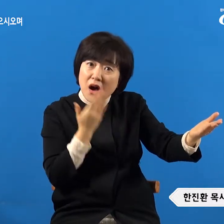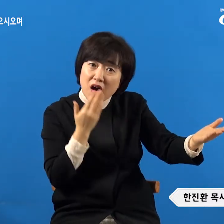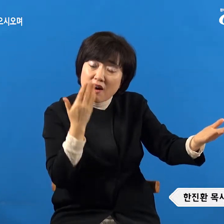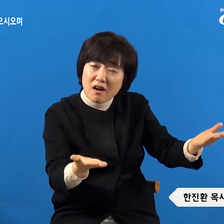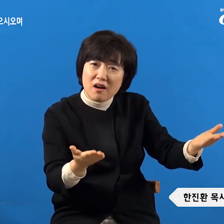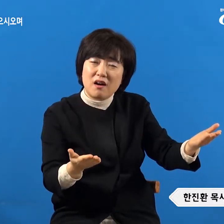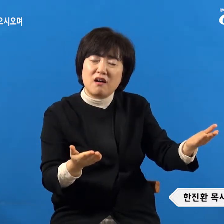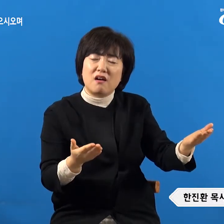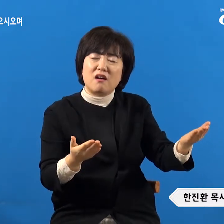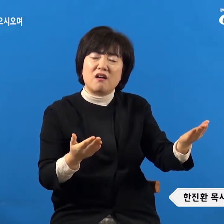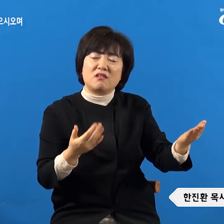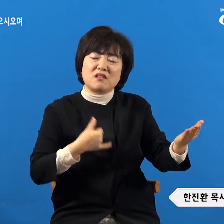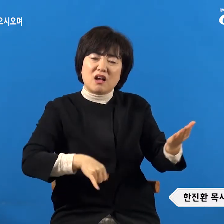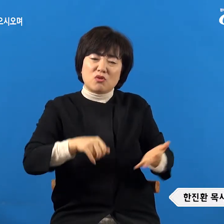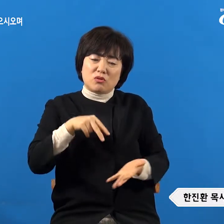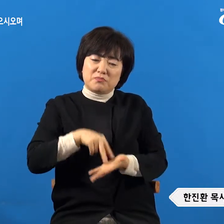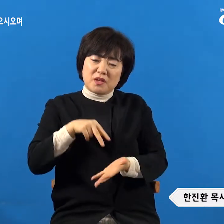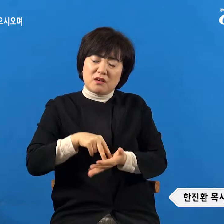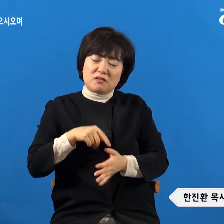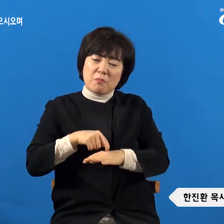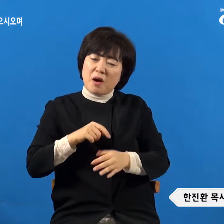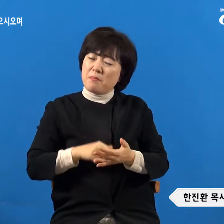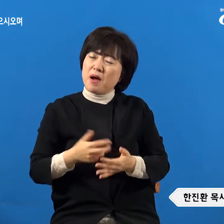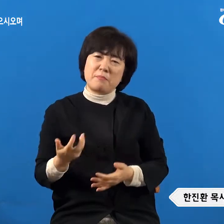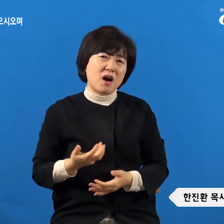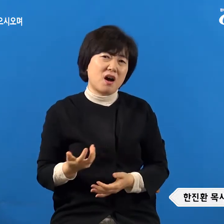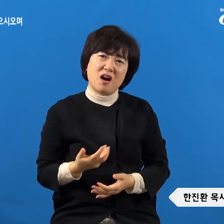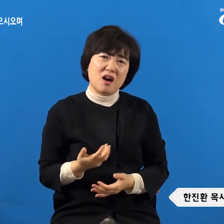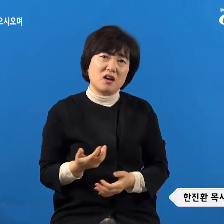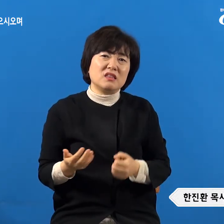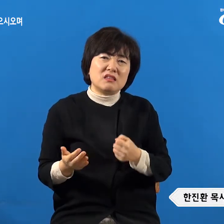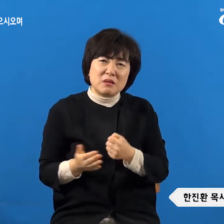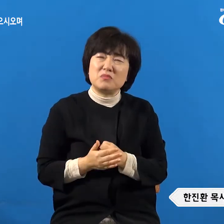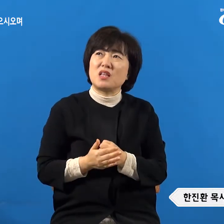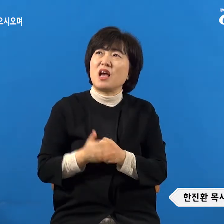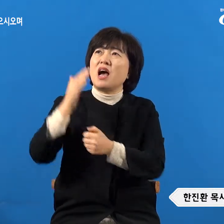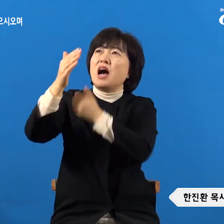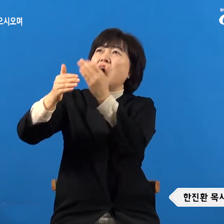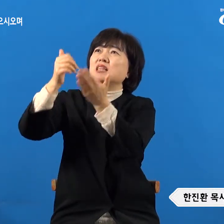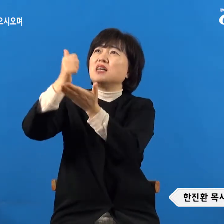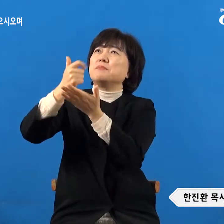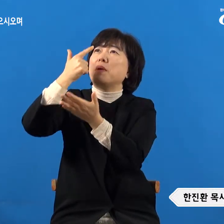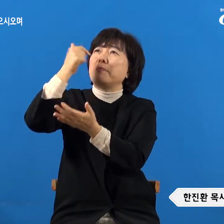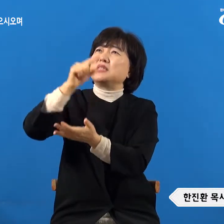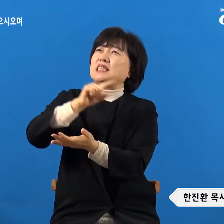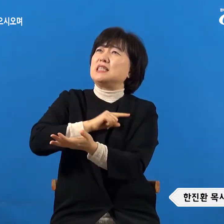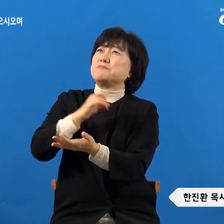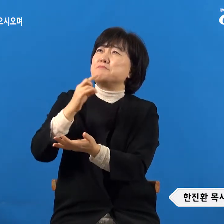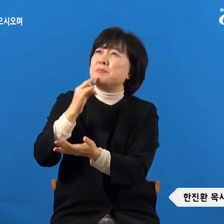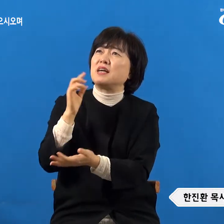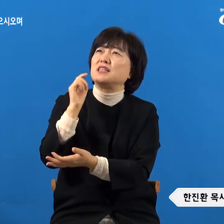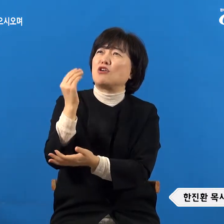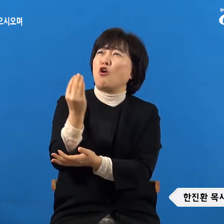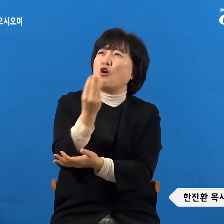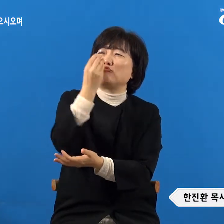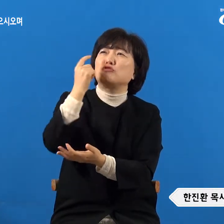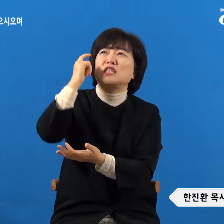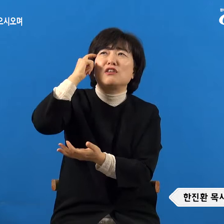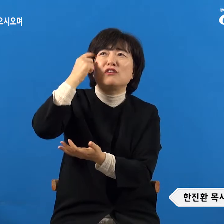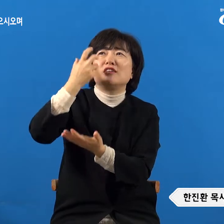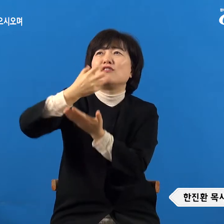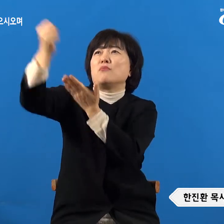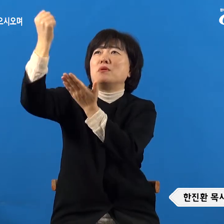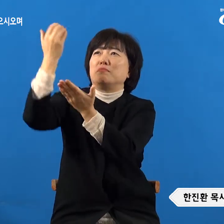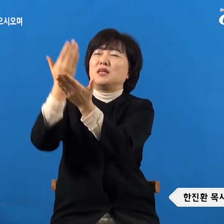그 아픔을 안고 아버지여 당신의 이름만이 거룩히 여김을 받기를 원합니다.